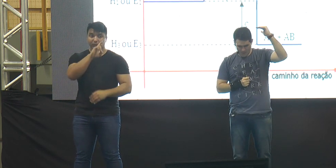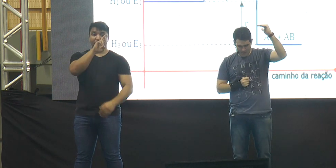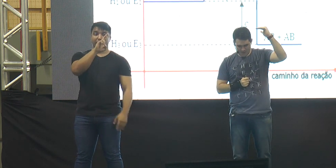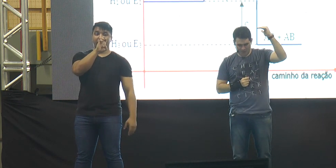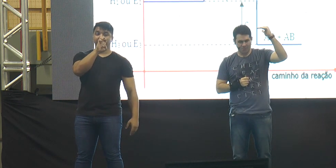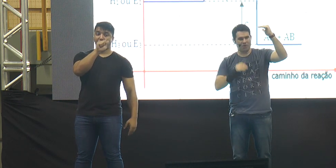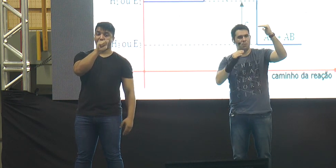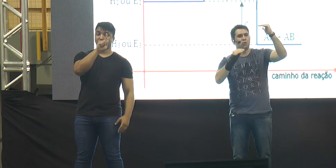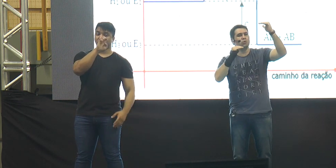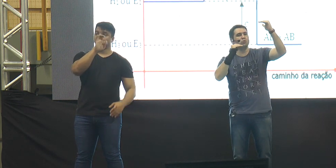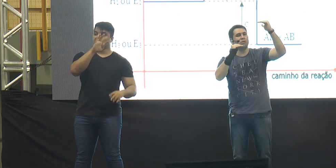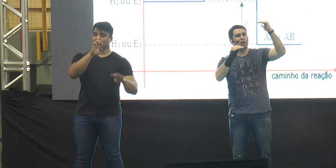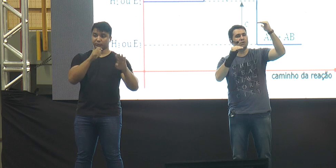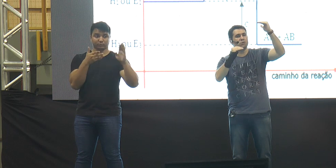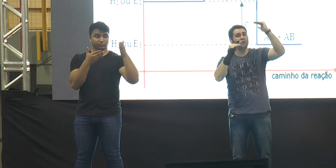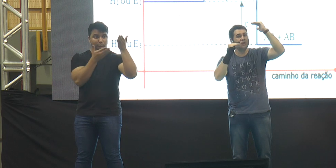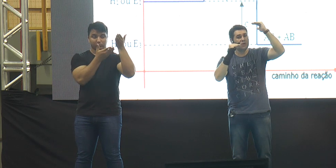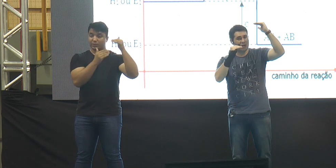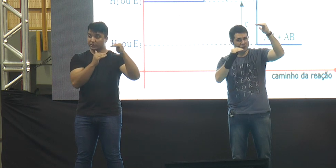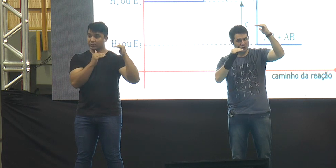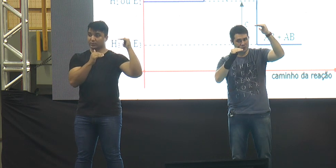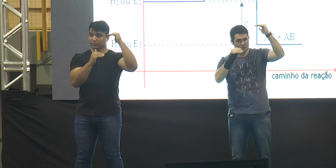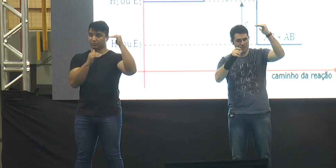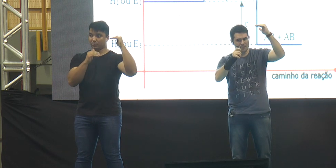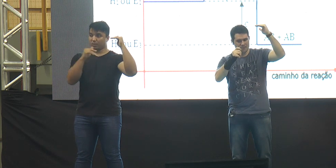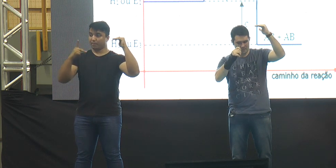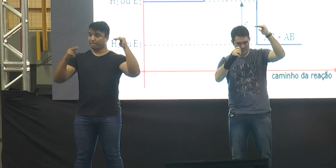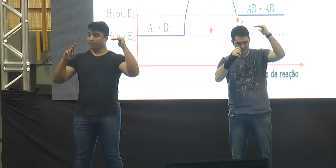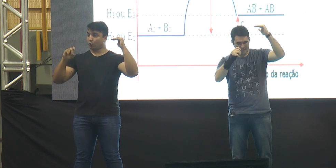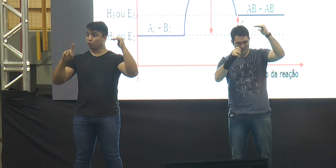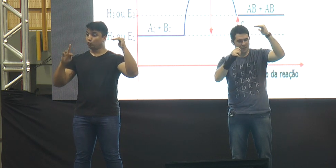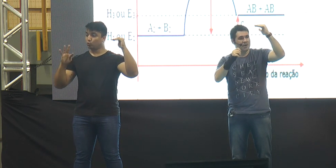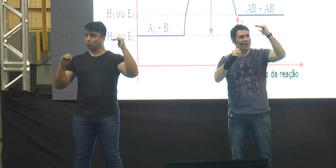Reagente em cima, produto embaixo, exo.